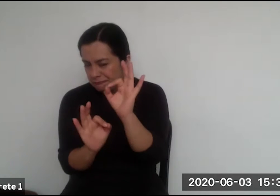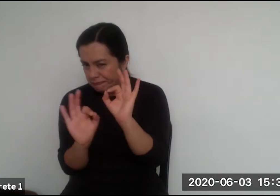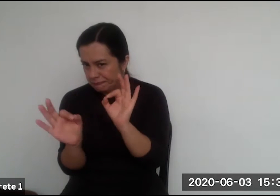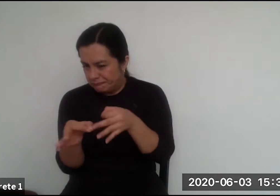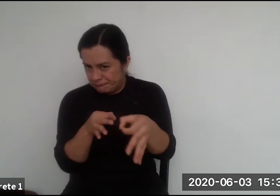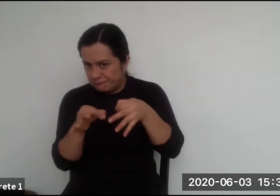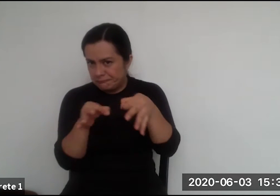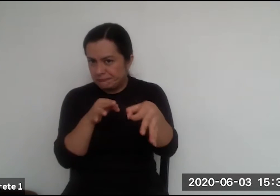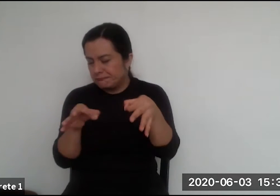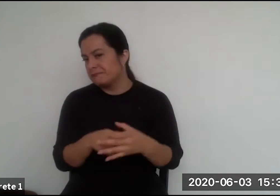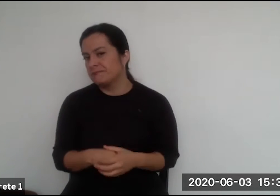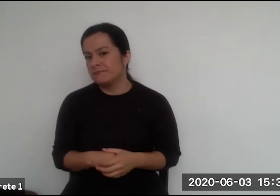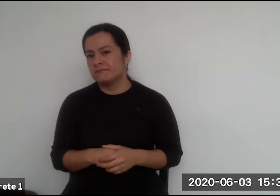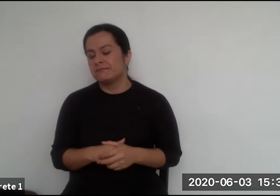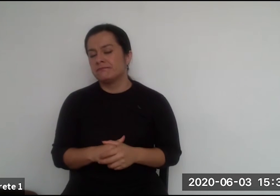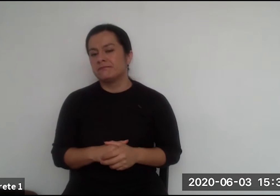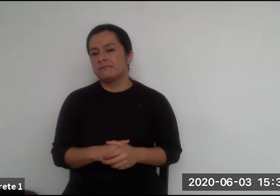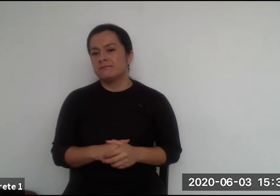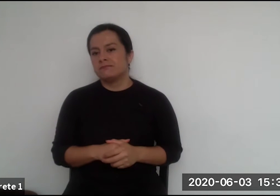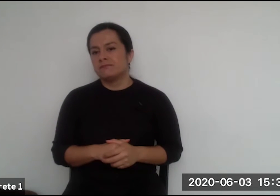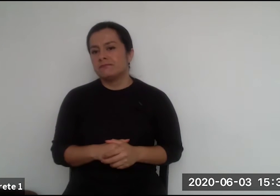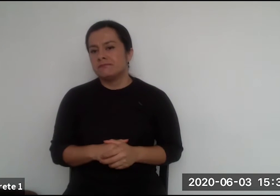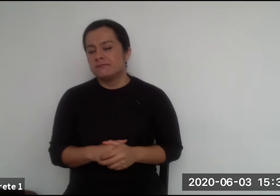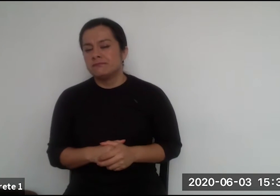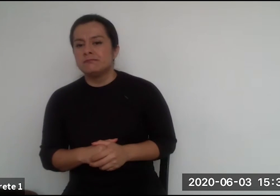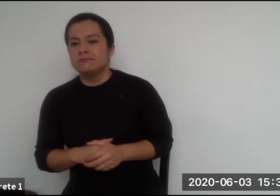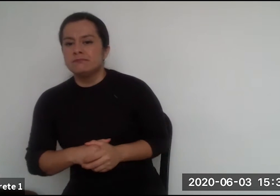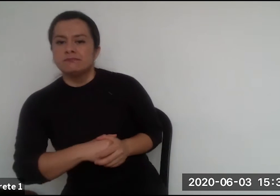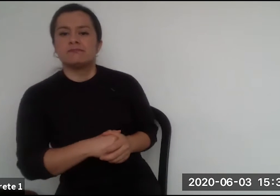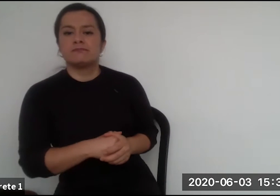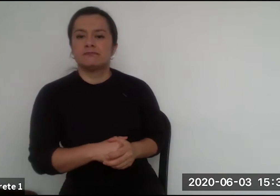coronavírus tem nos trazido socialmente,